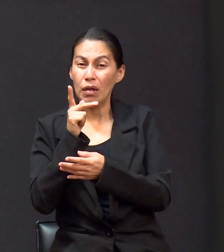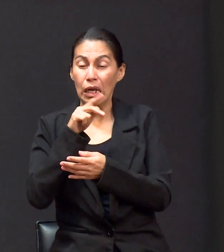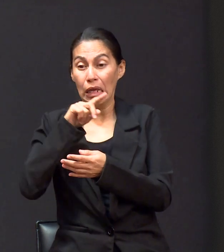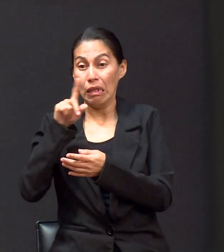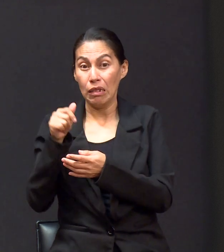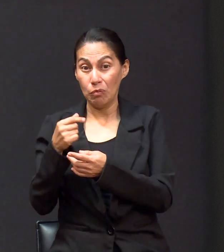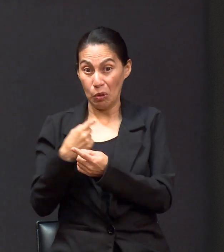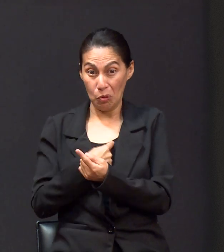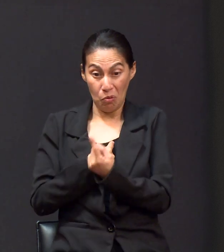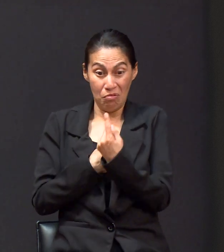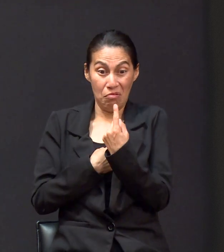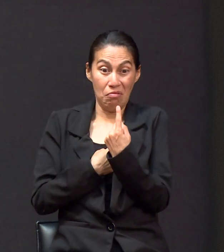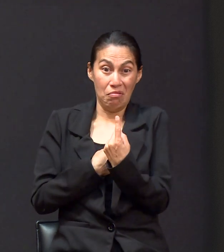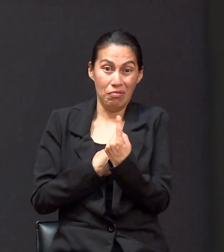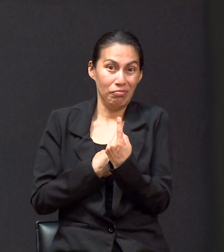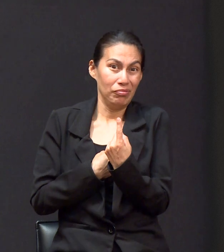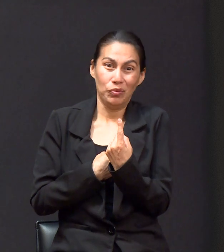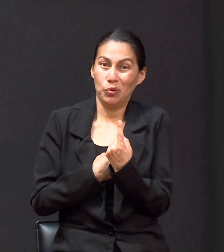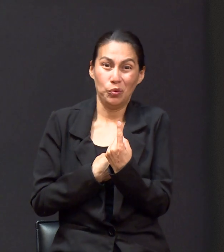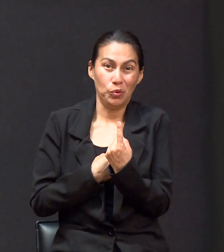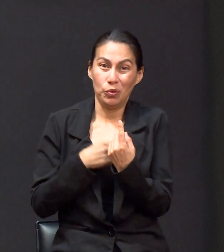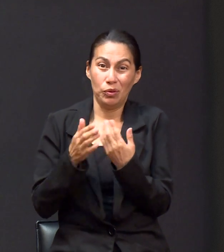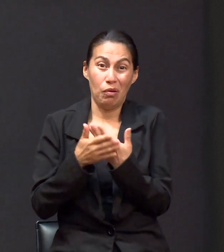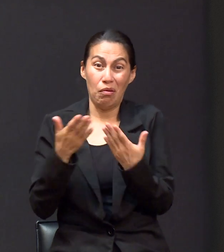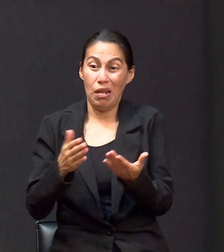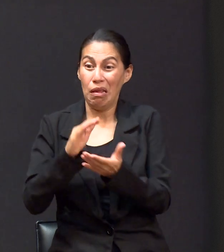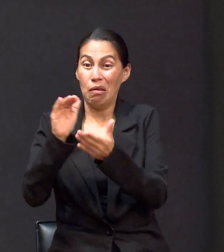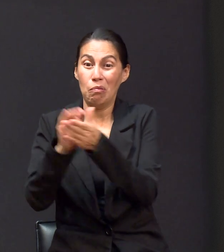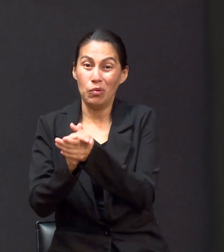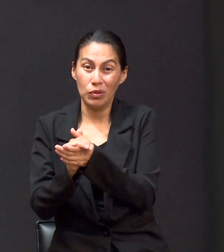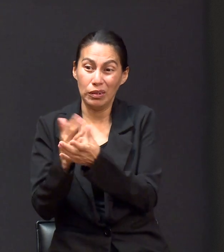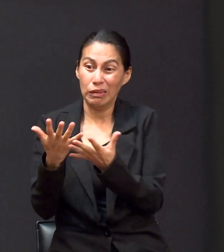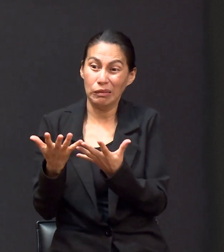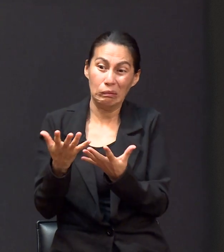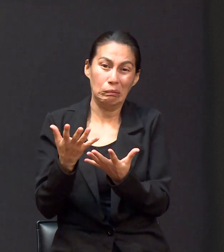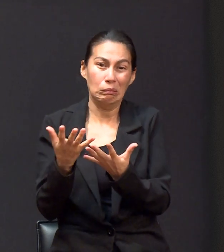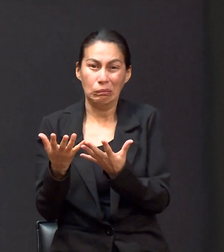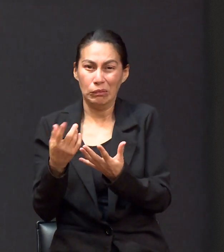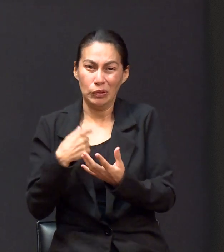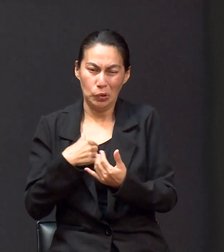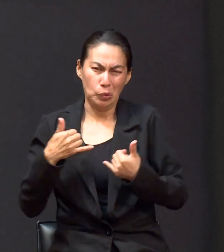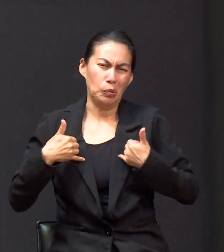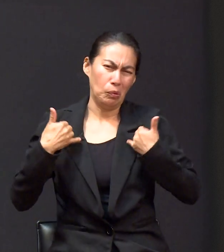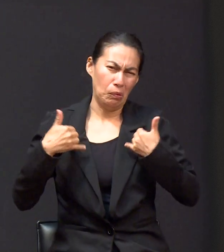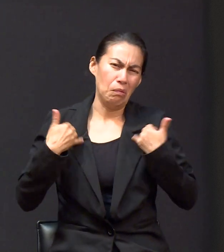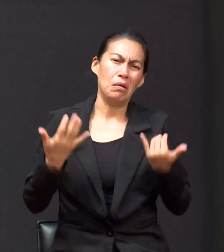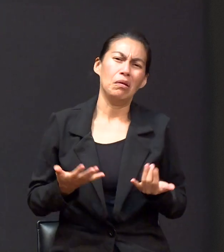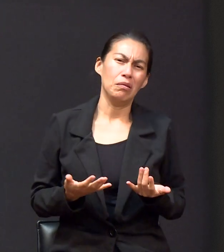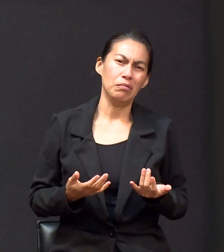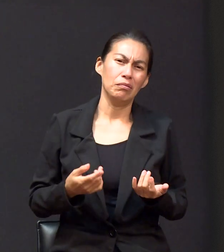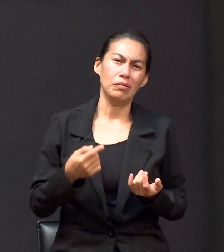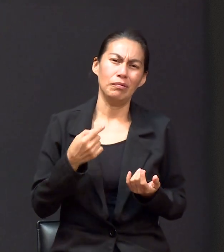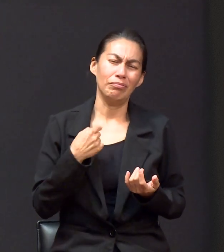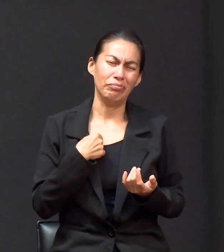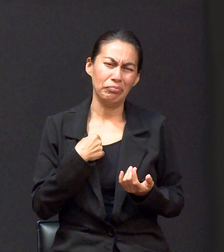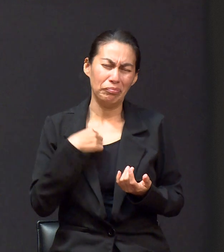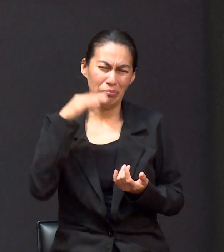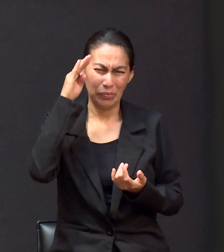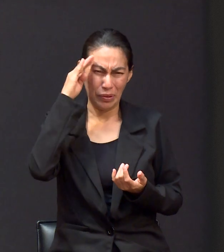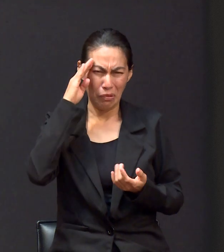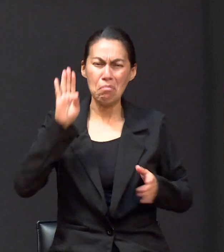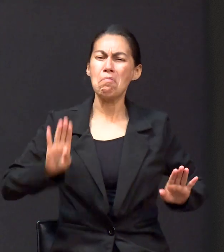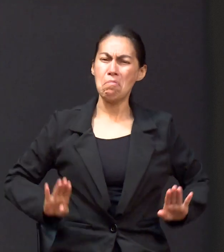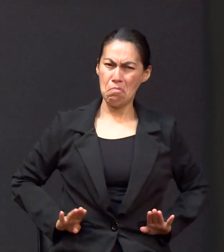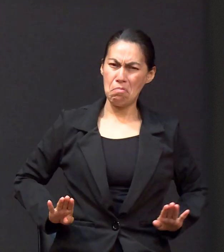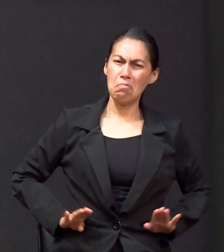papá y después ya no era yo, era la esposa. Y pues yo era chamaca y